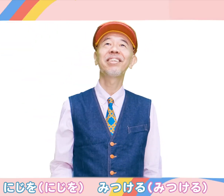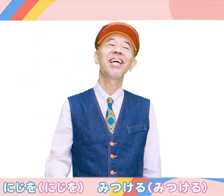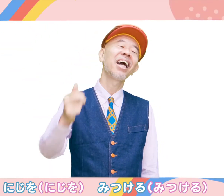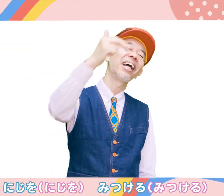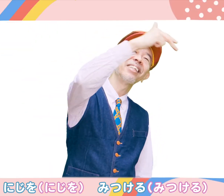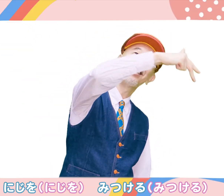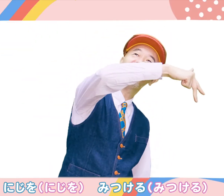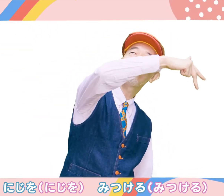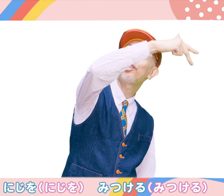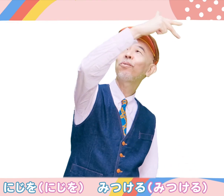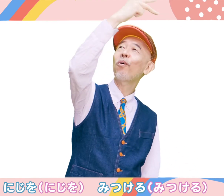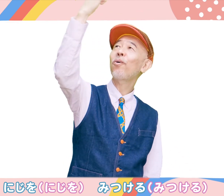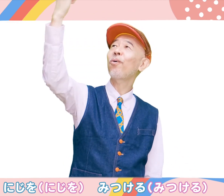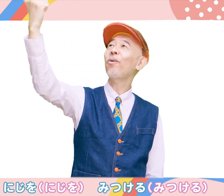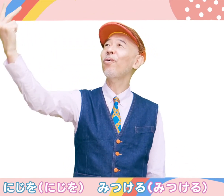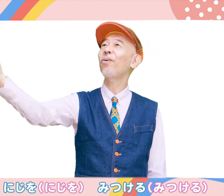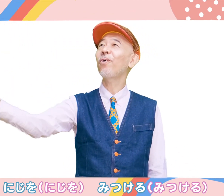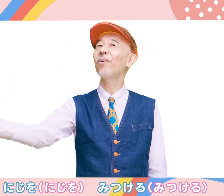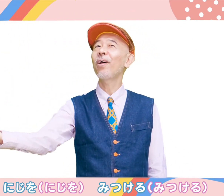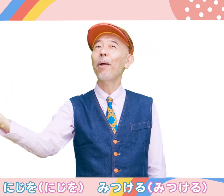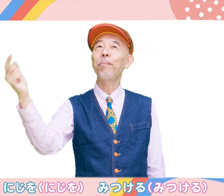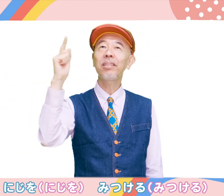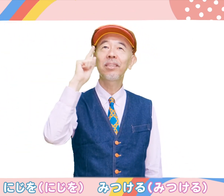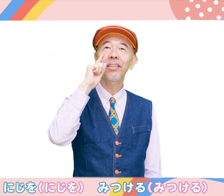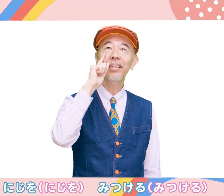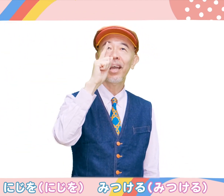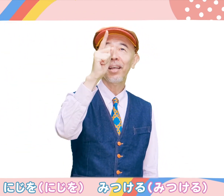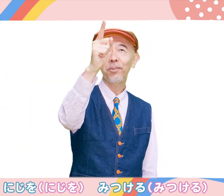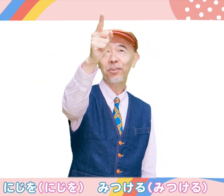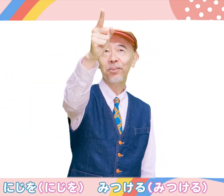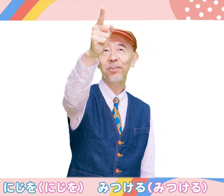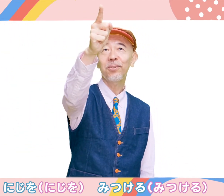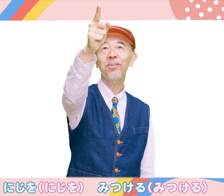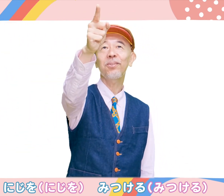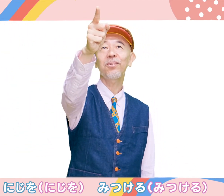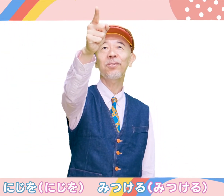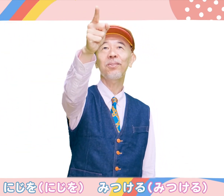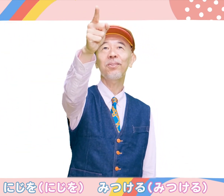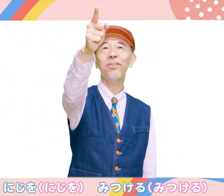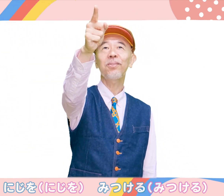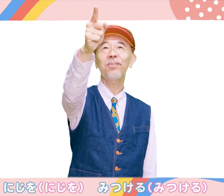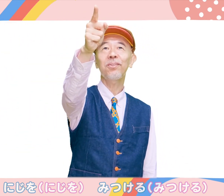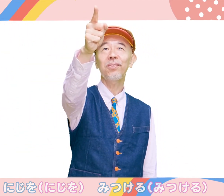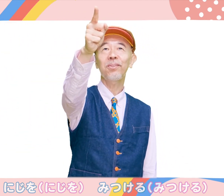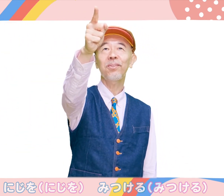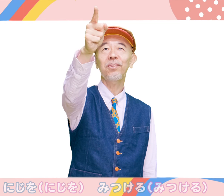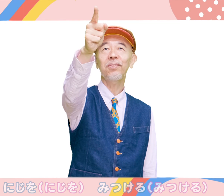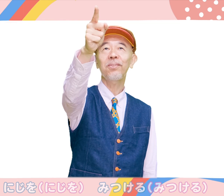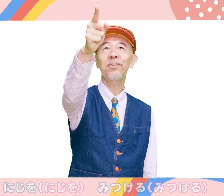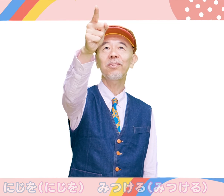て、僕は小さな虹